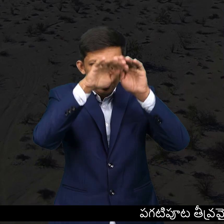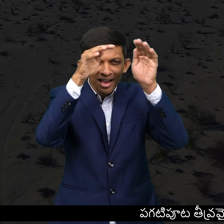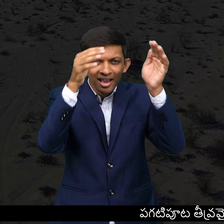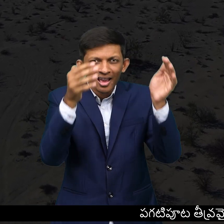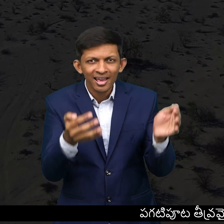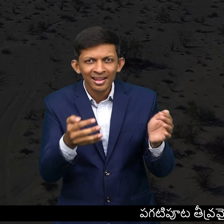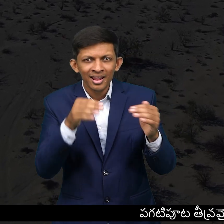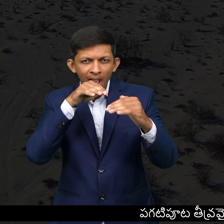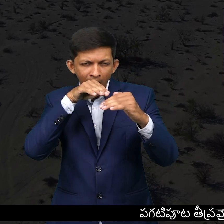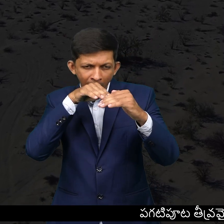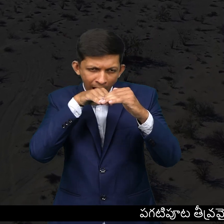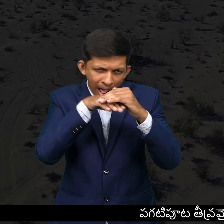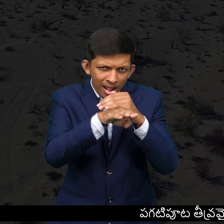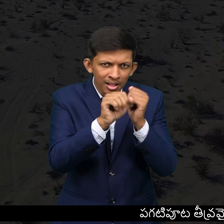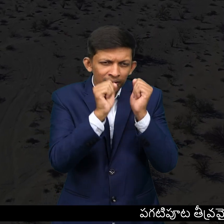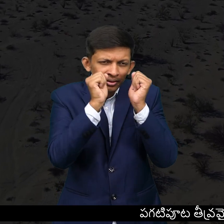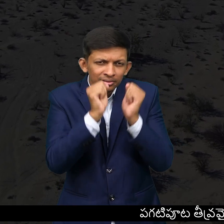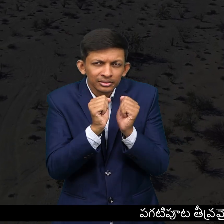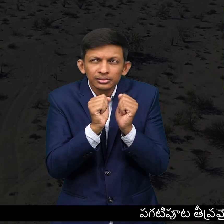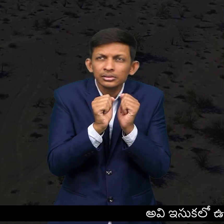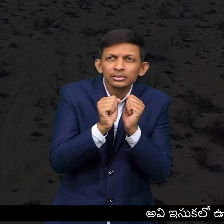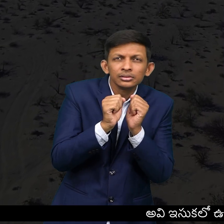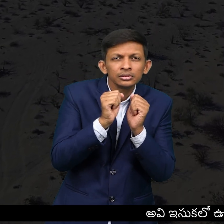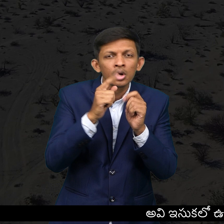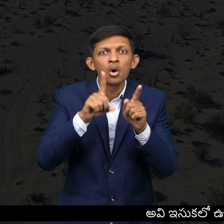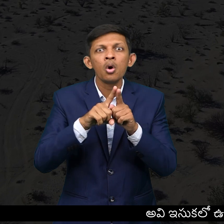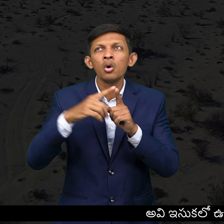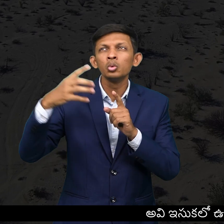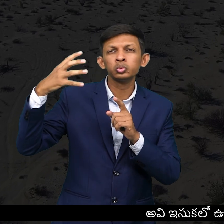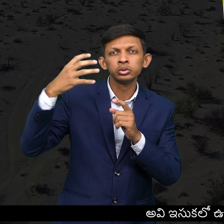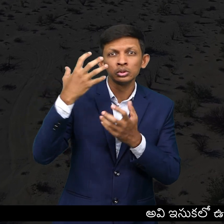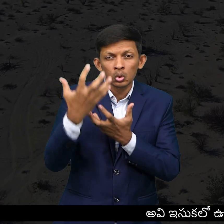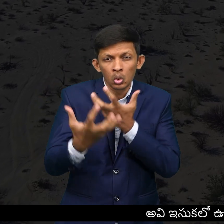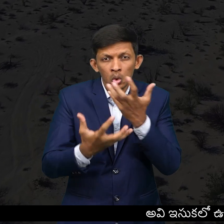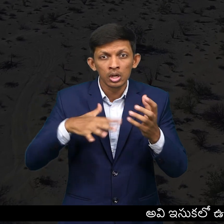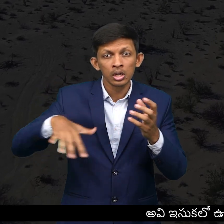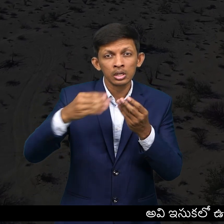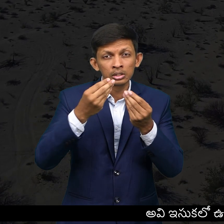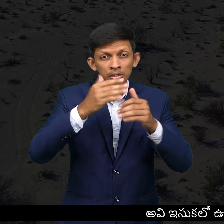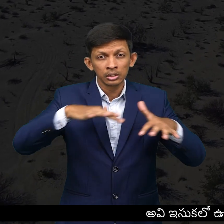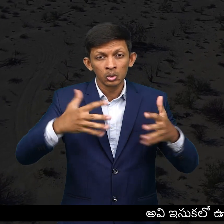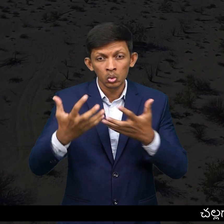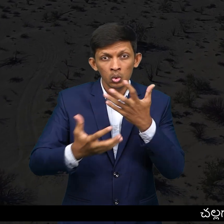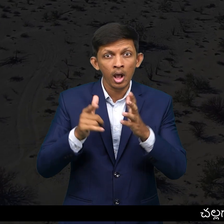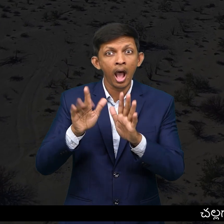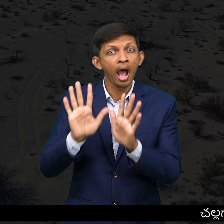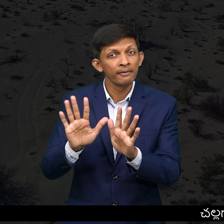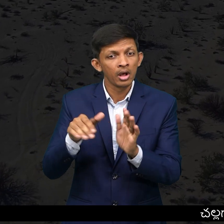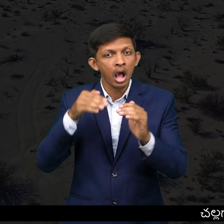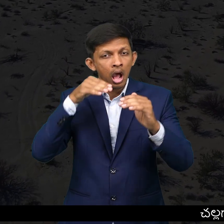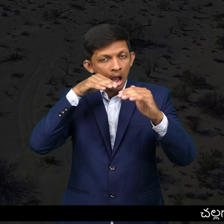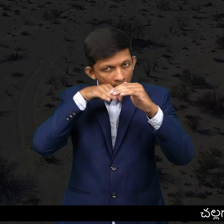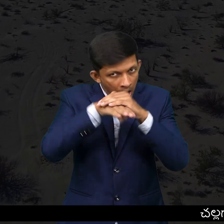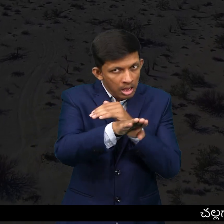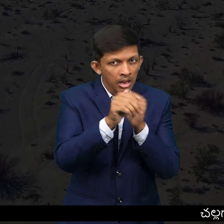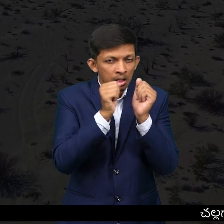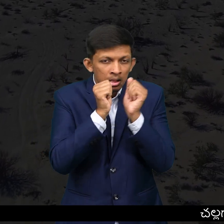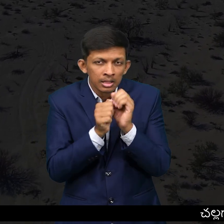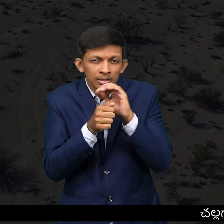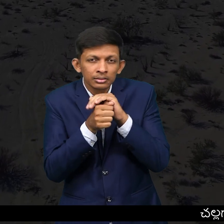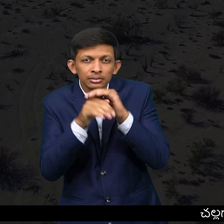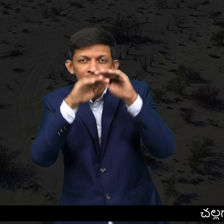పగటిపూట తీవ్రమైన వేడిని తట్టుకోవడానికి అవి ఇసుకలో ఉన్న బొరియలలో దాక్కొని చల్లగా ఉంటాయి.